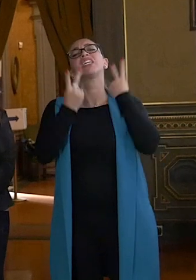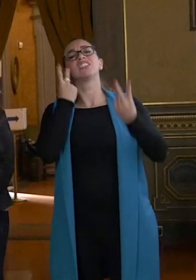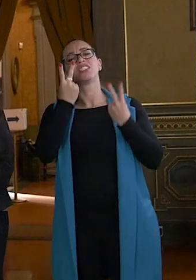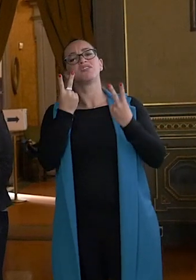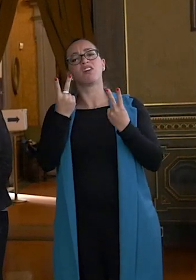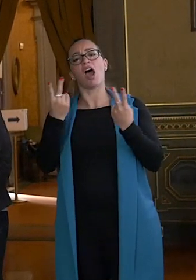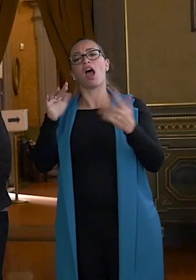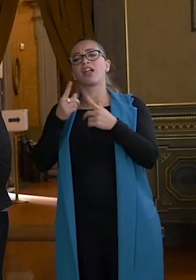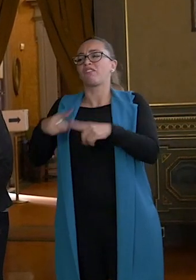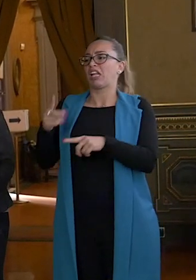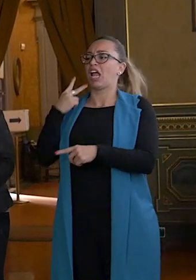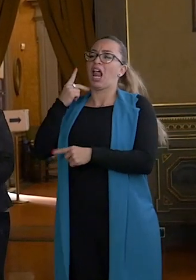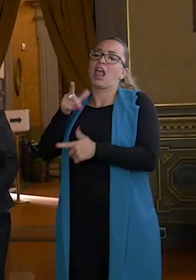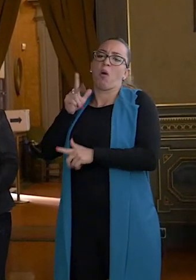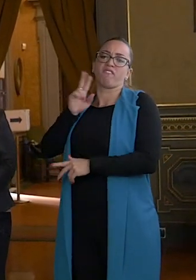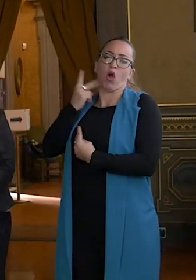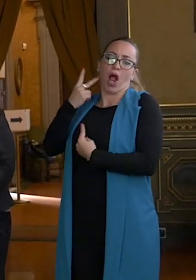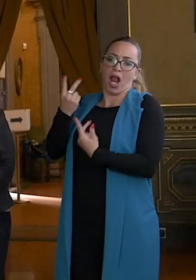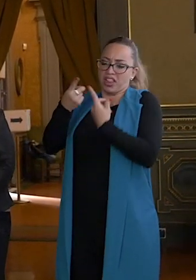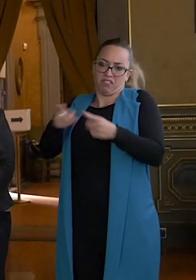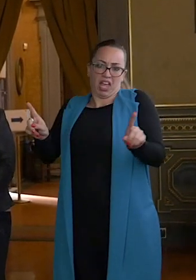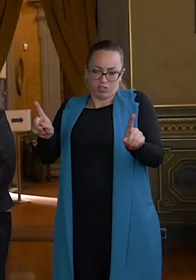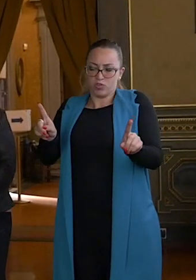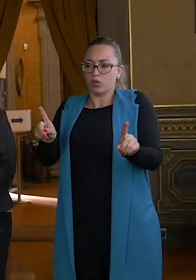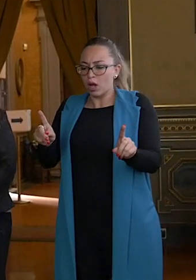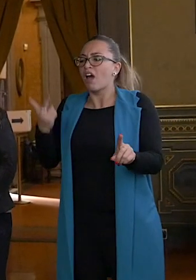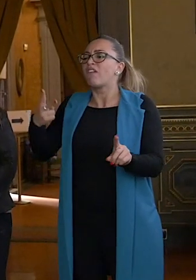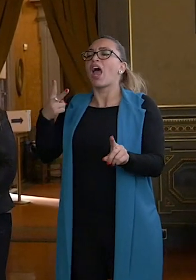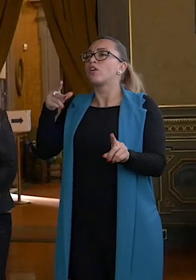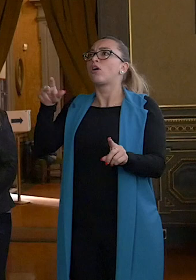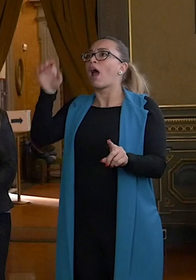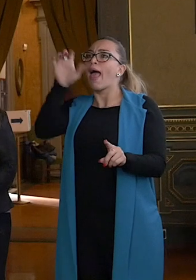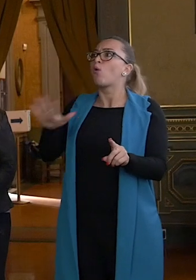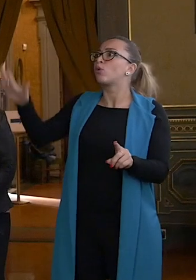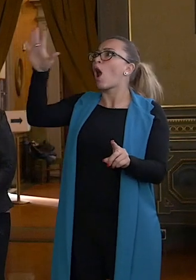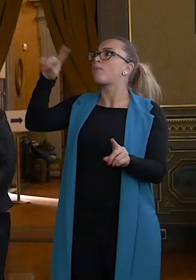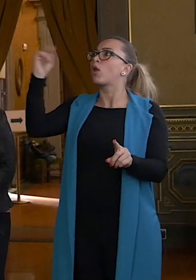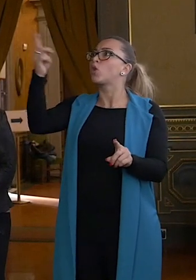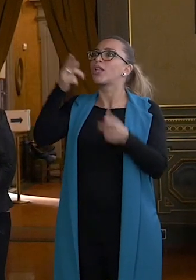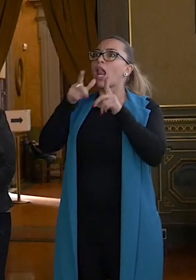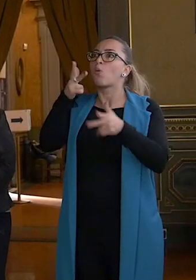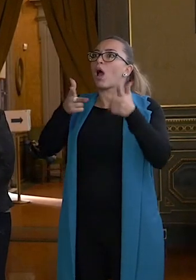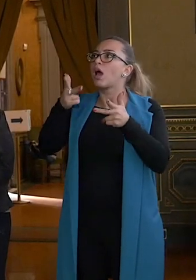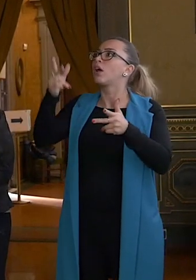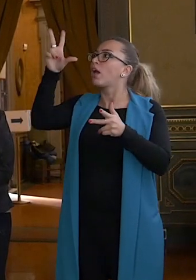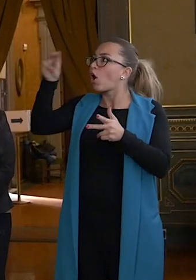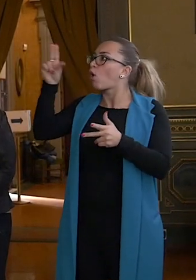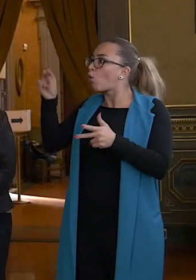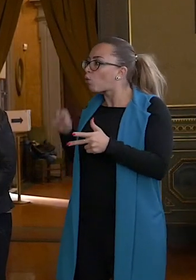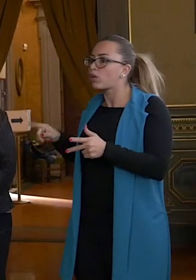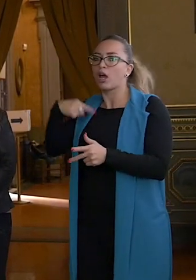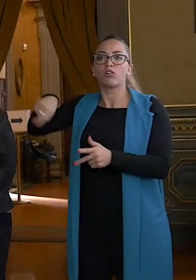e la maggior parte dei paesi europei la lingua è stata riconosciuta e siamo anche in attesa che anche in italia